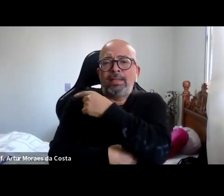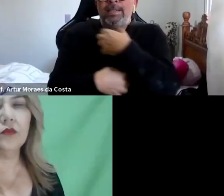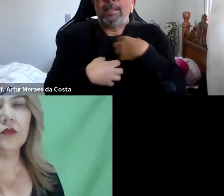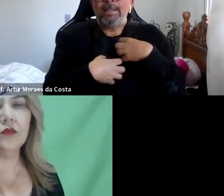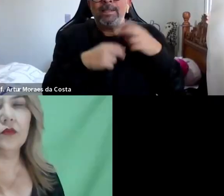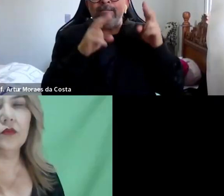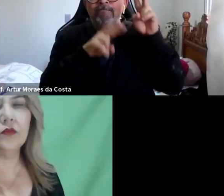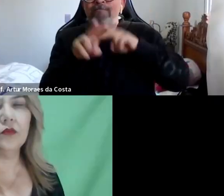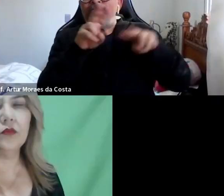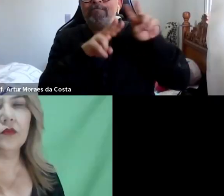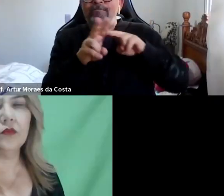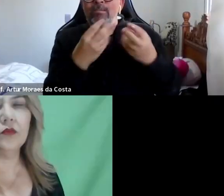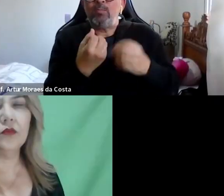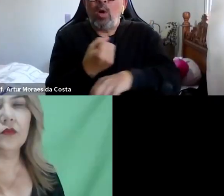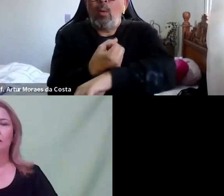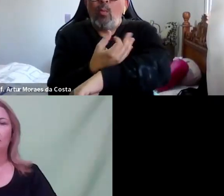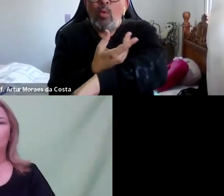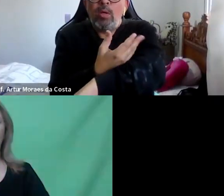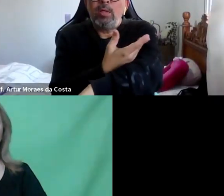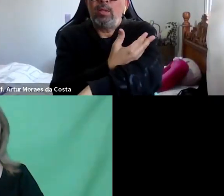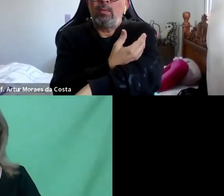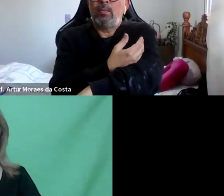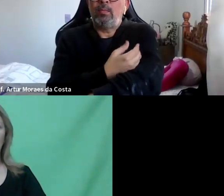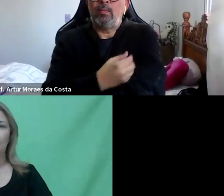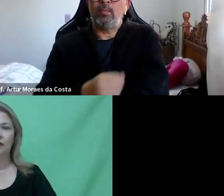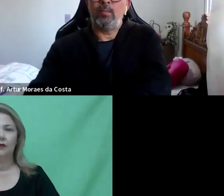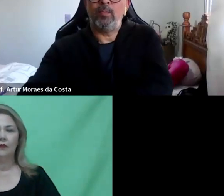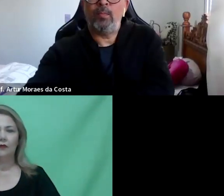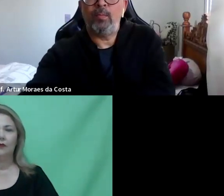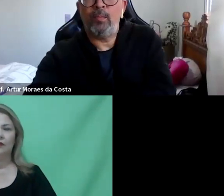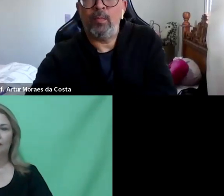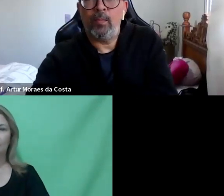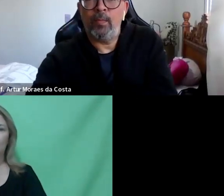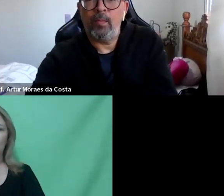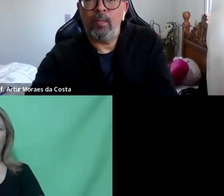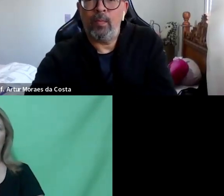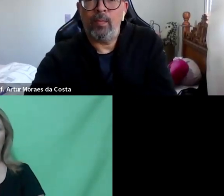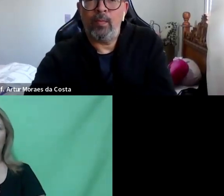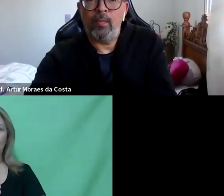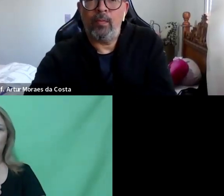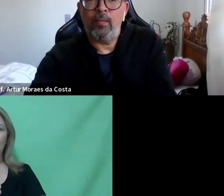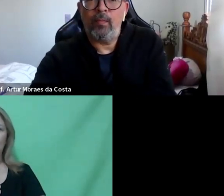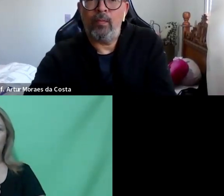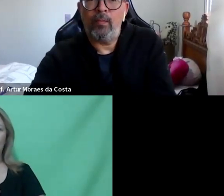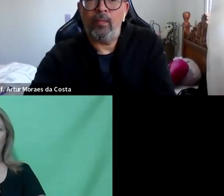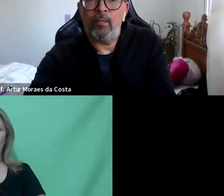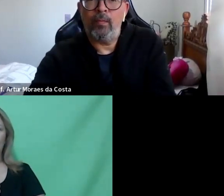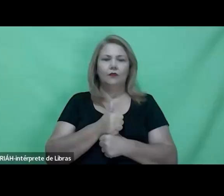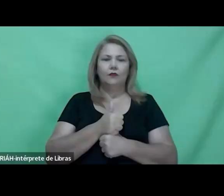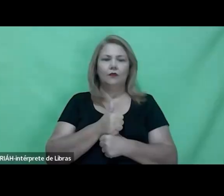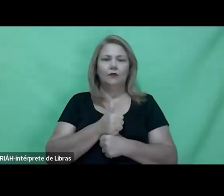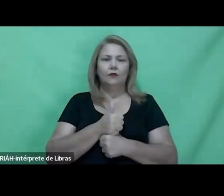estar ahí lo único que Germán podía hacer era tocar la base de una de las